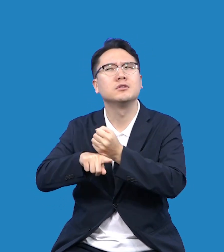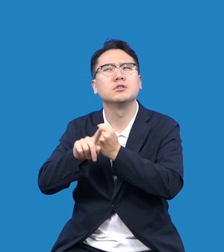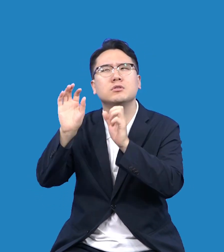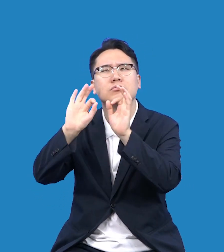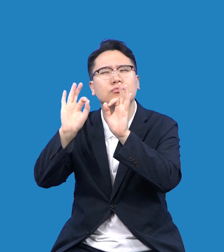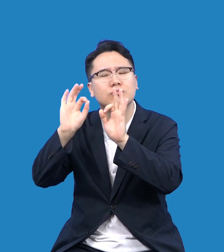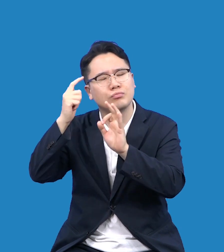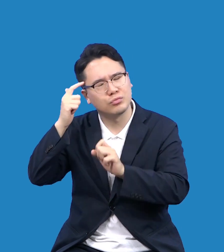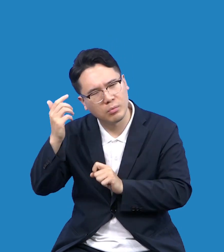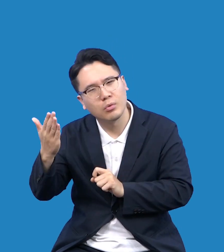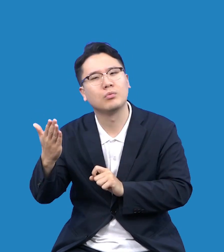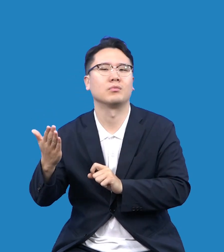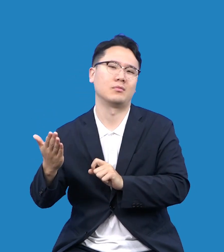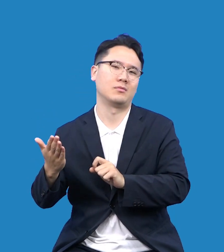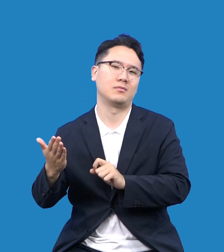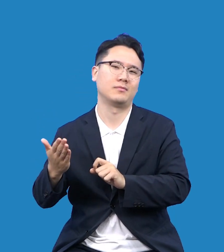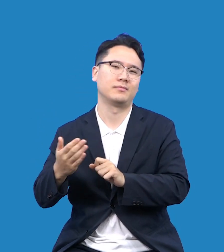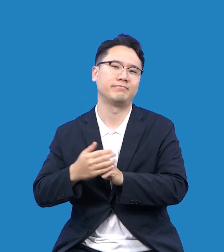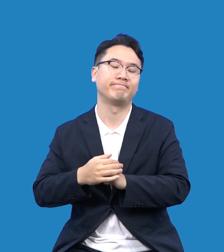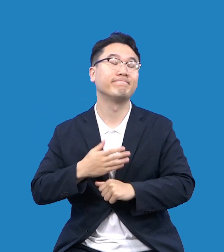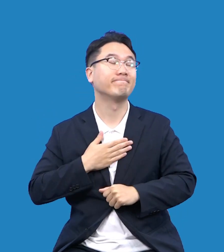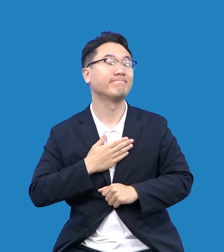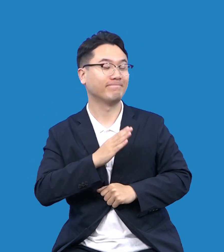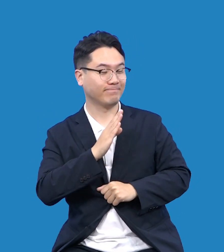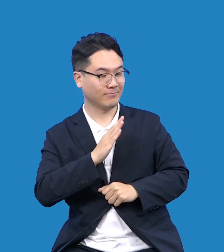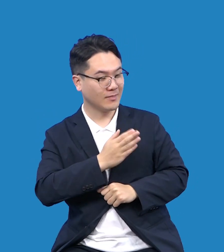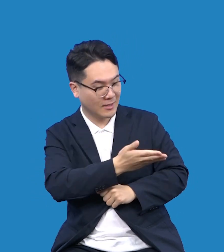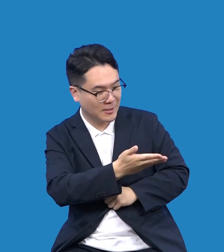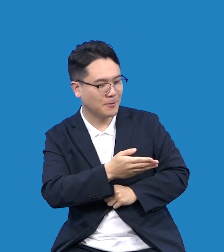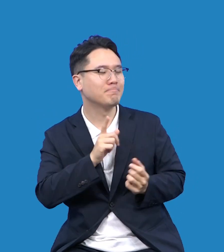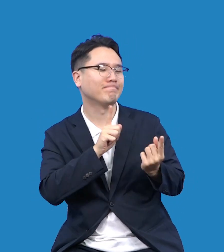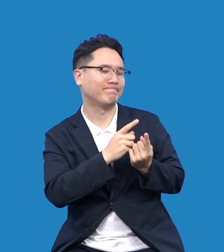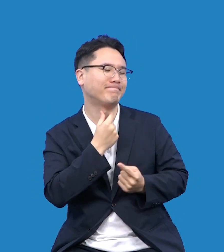기쁘게 당신을 만나겠다고, 몇 시에 어디로 오라고.